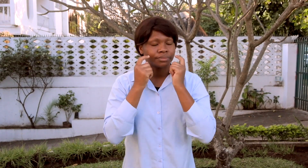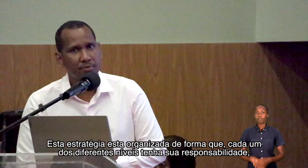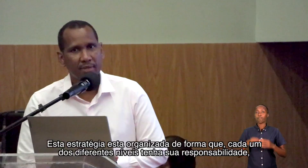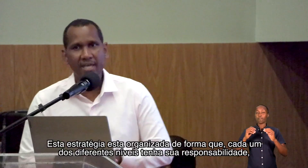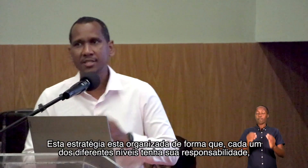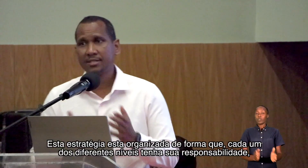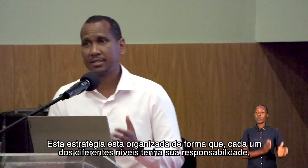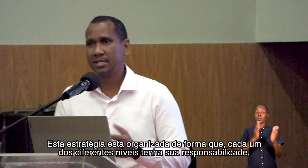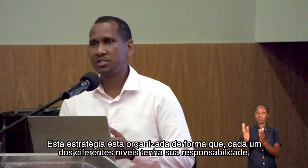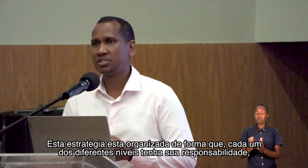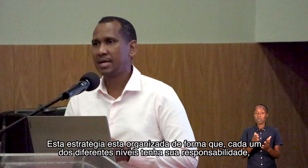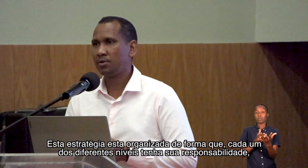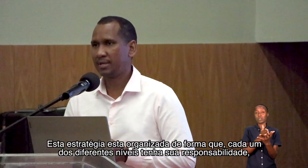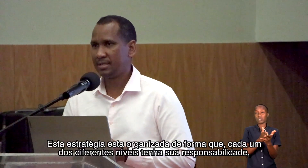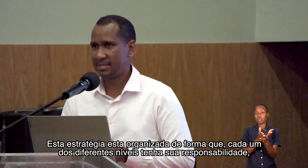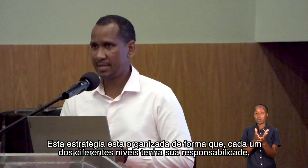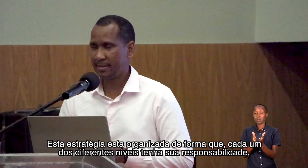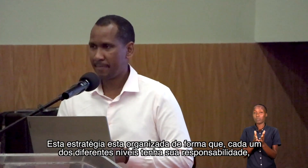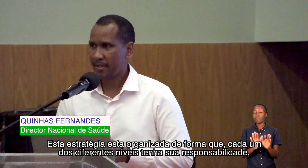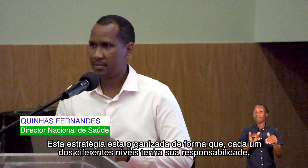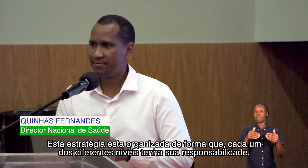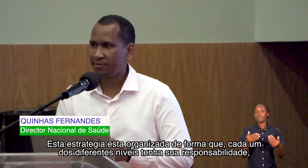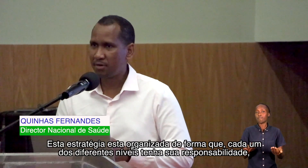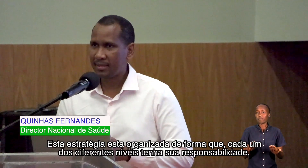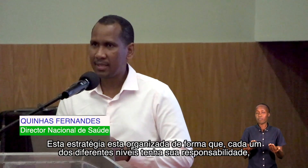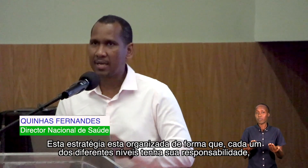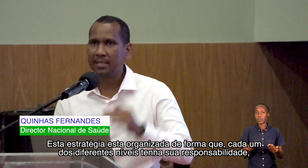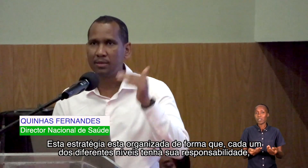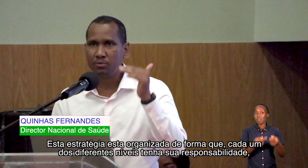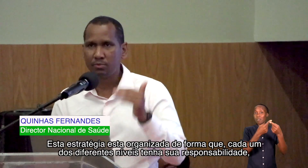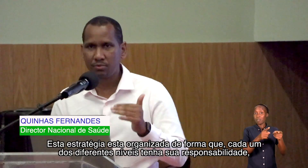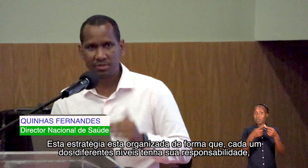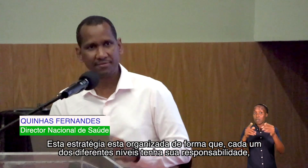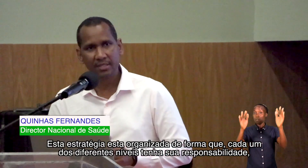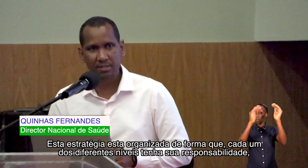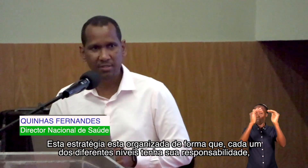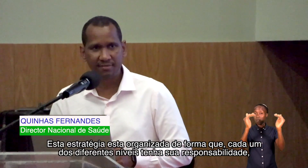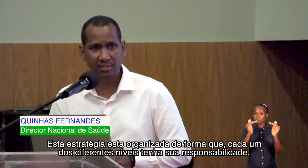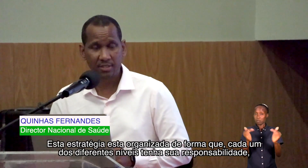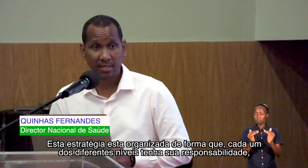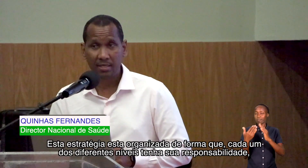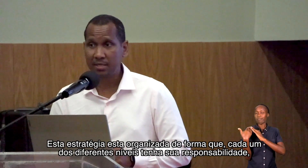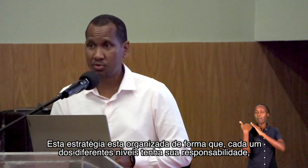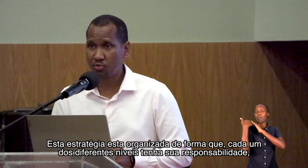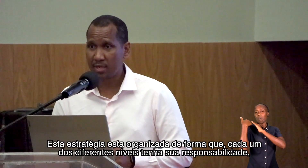Esta estratégia está organizada de forma que cada um dos diferentes níveis tenha a sua